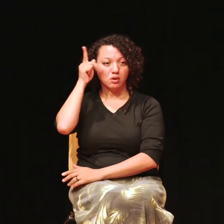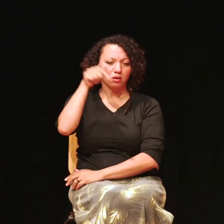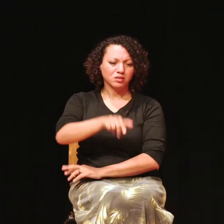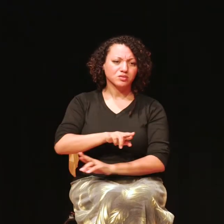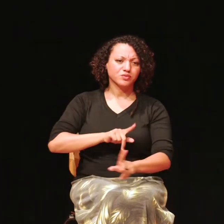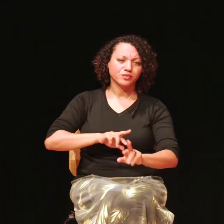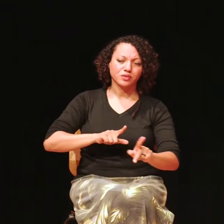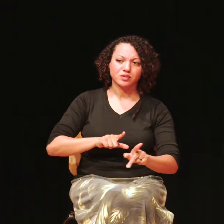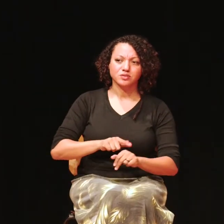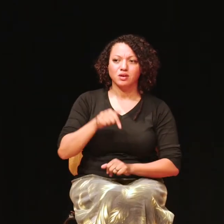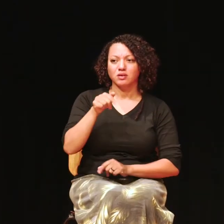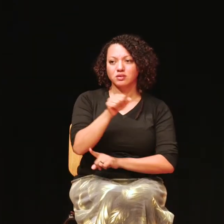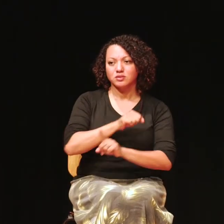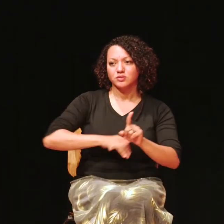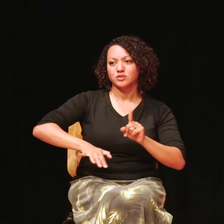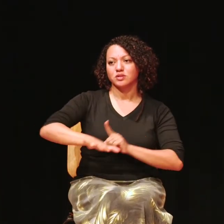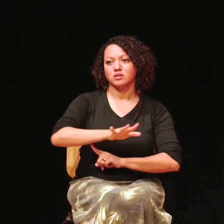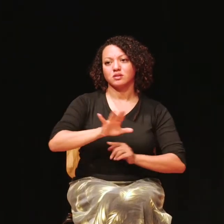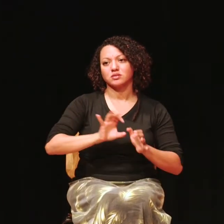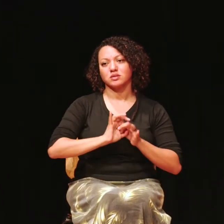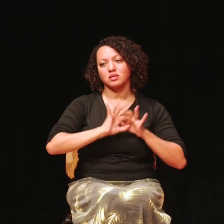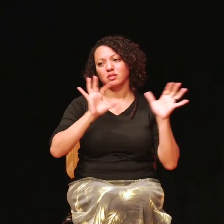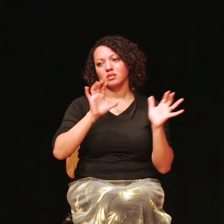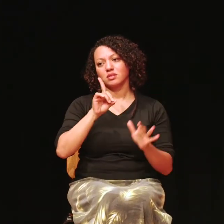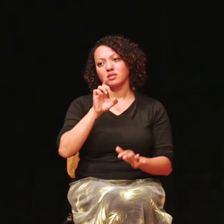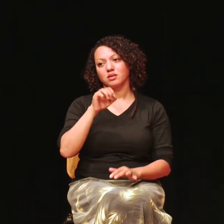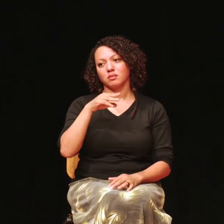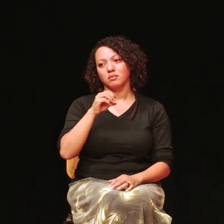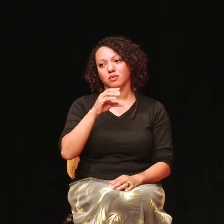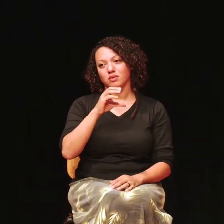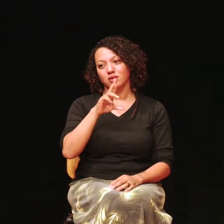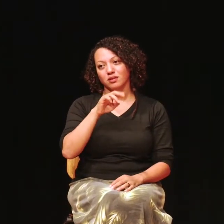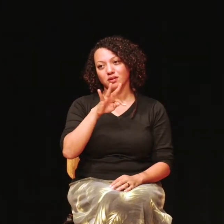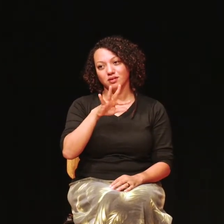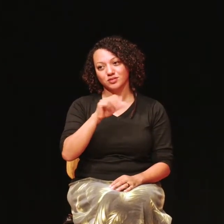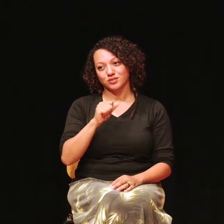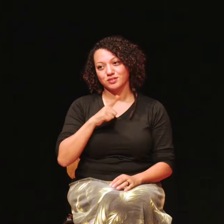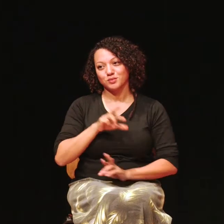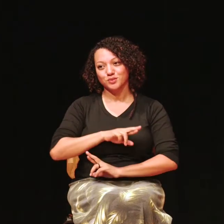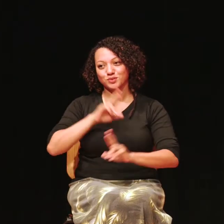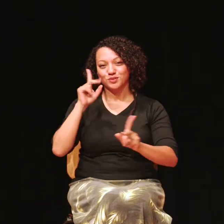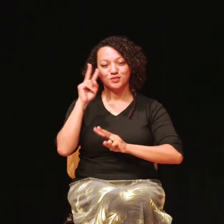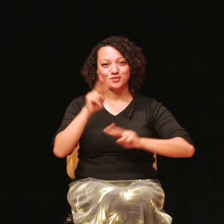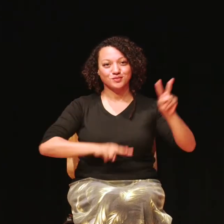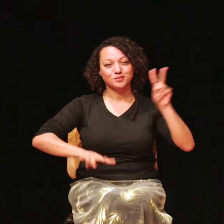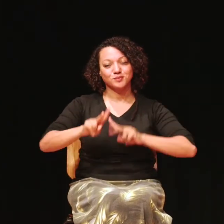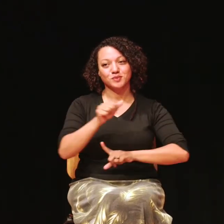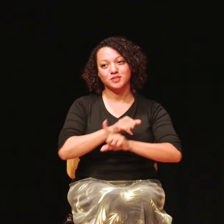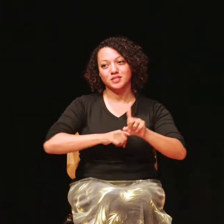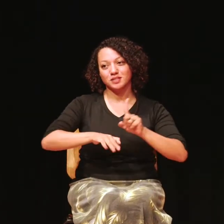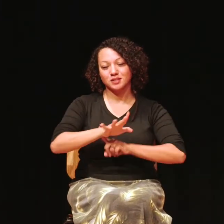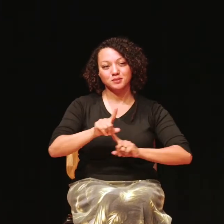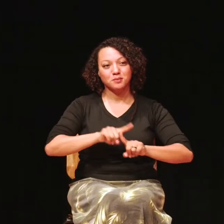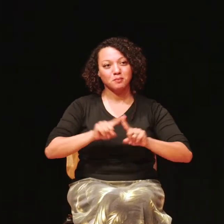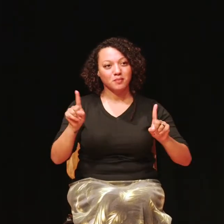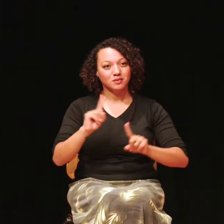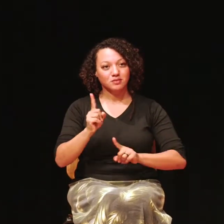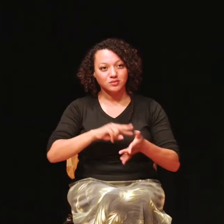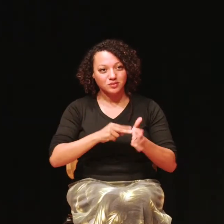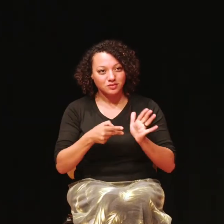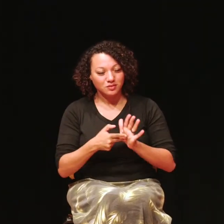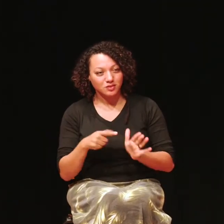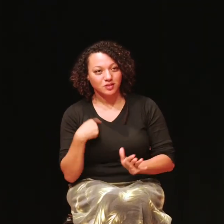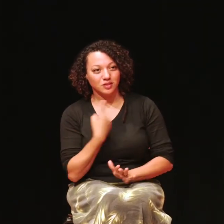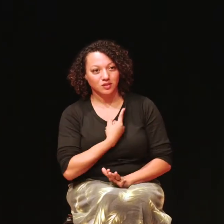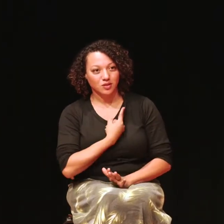Nós somos uma sociedade democrática, nós temos uma outra visão da sociedade. Mas isso não significa, justamente, que nós